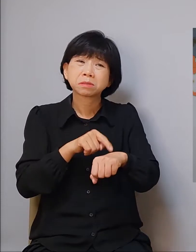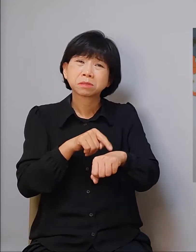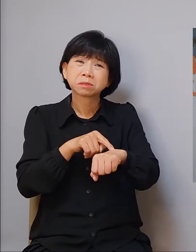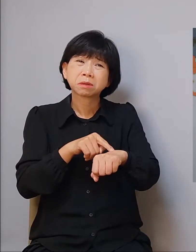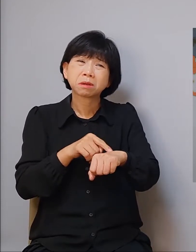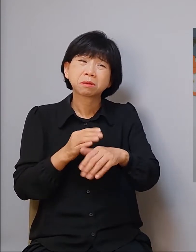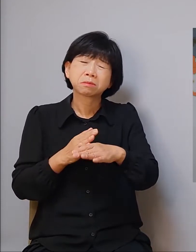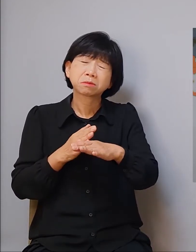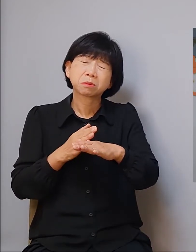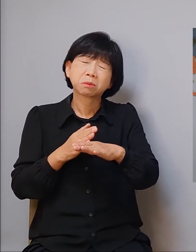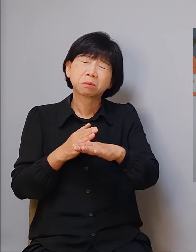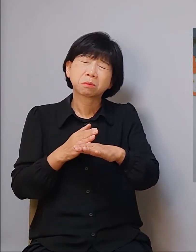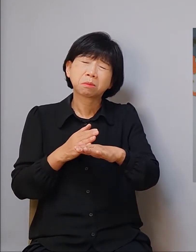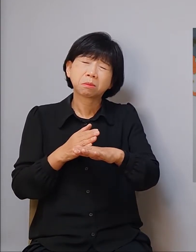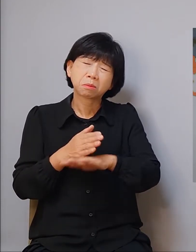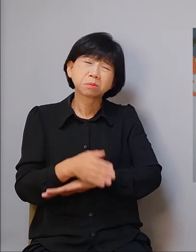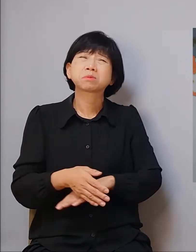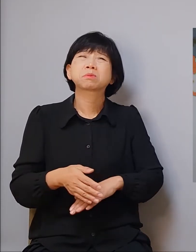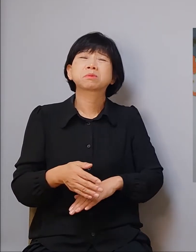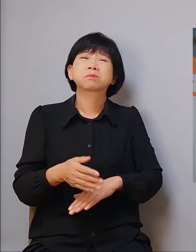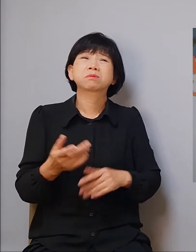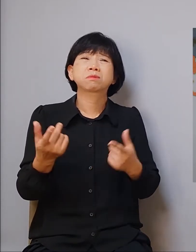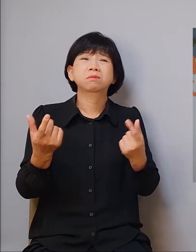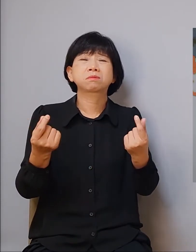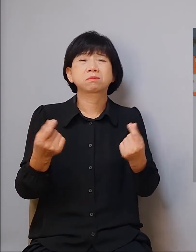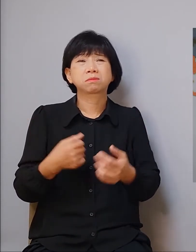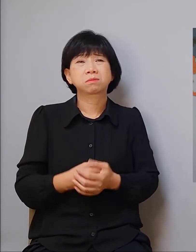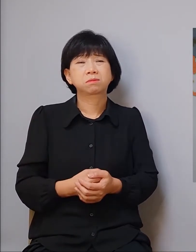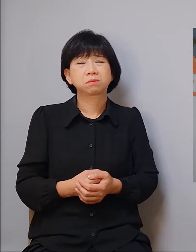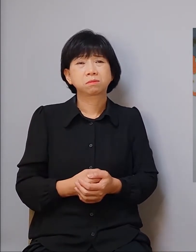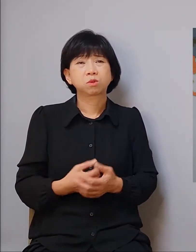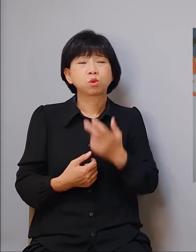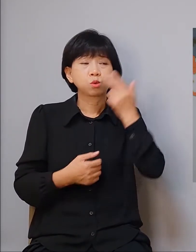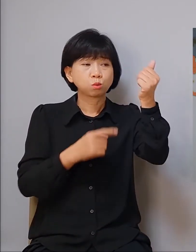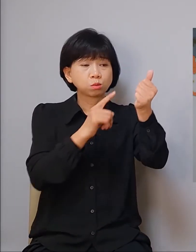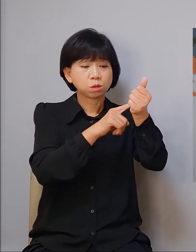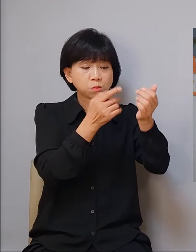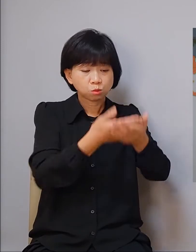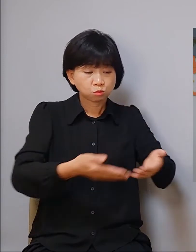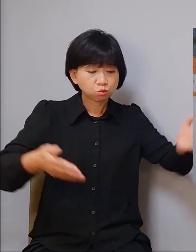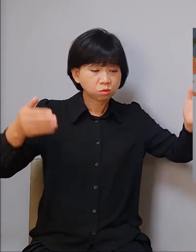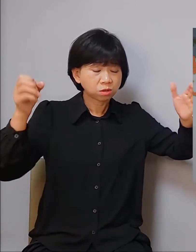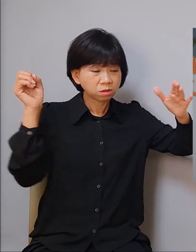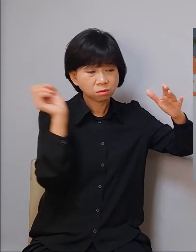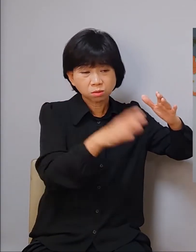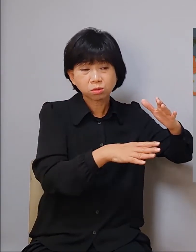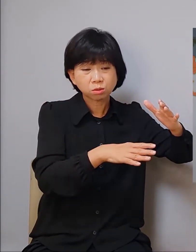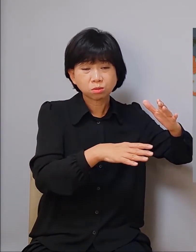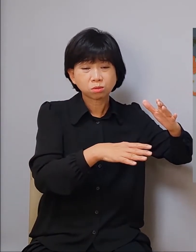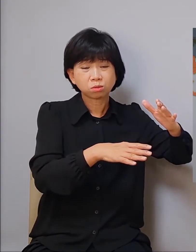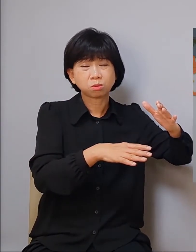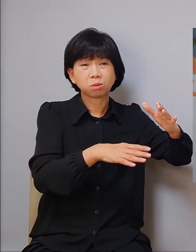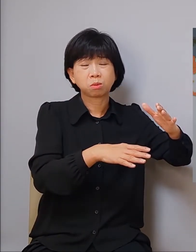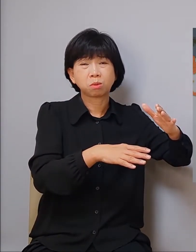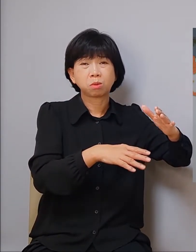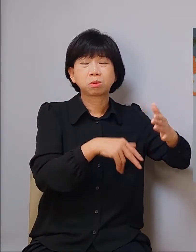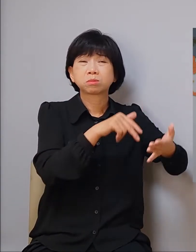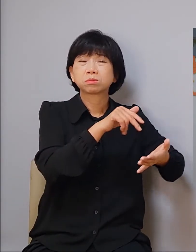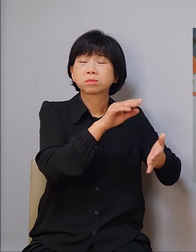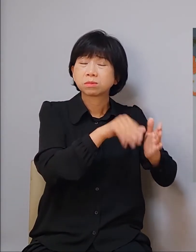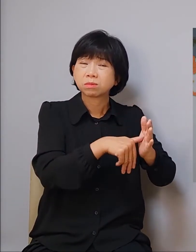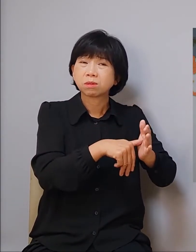늦게 흘러가는 것 같습니다. 요셉이 구덩이에 던져지고 그 속에서 어떤 꿈과 비전을